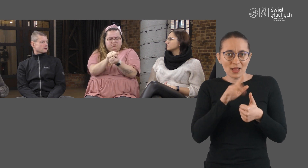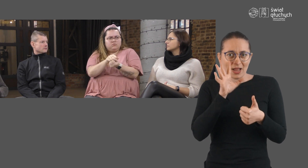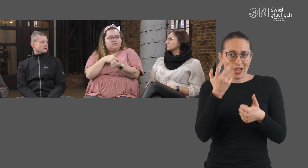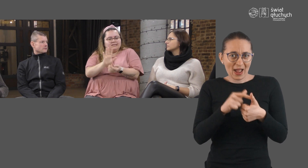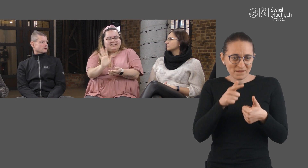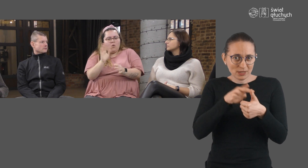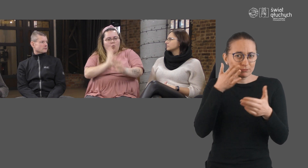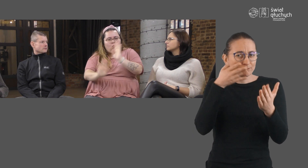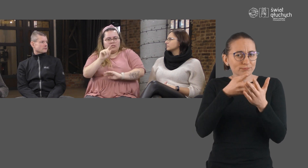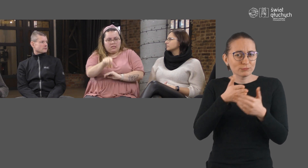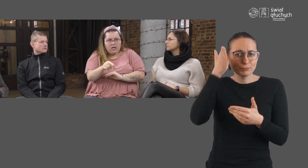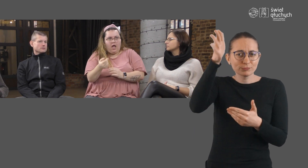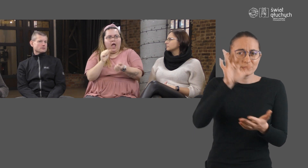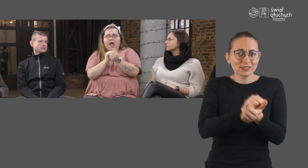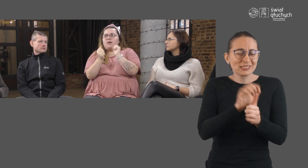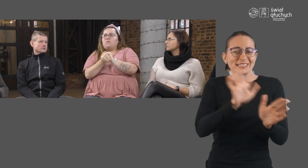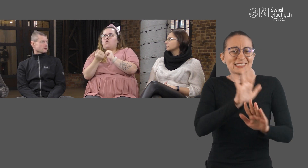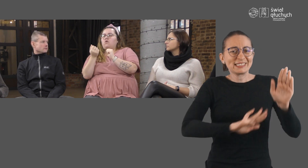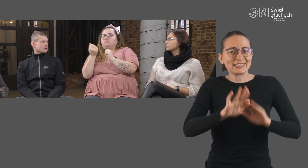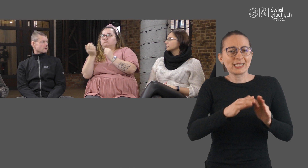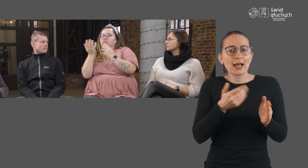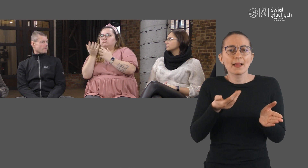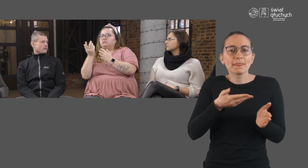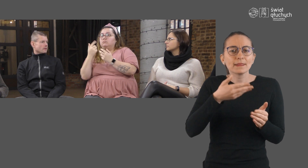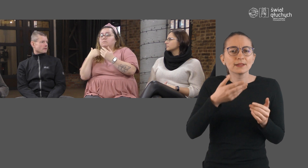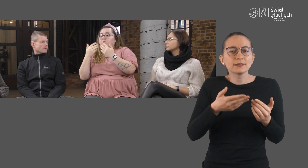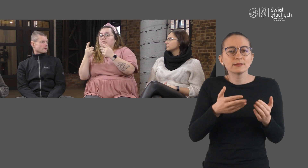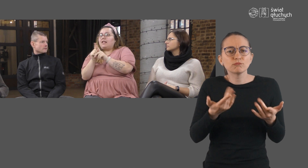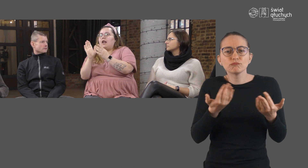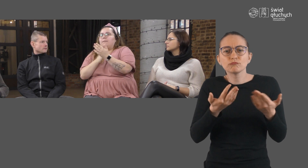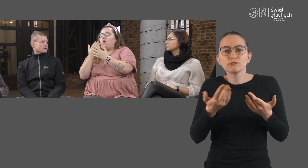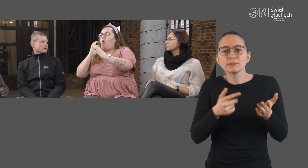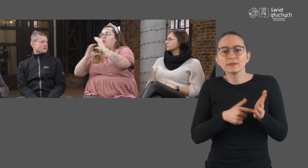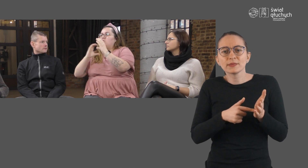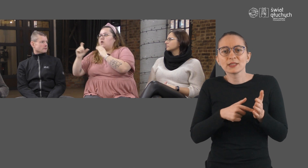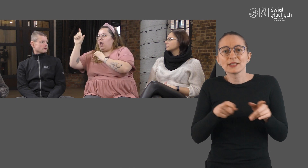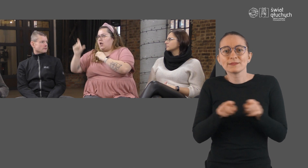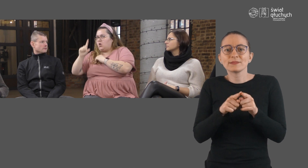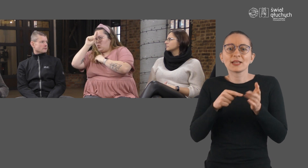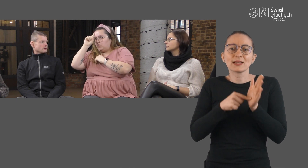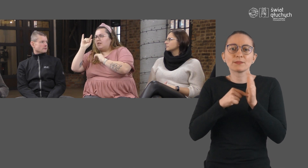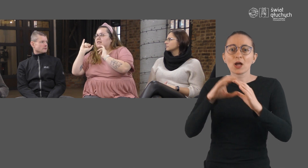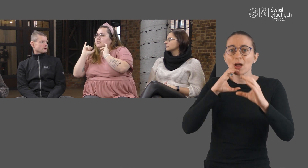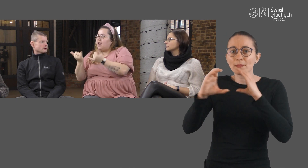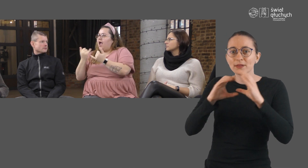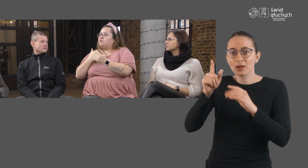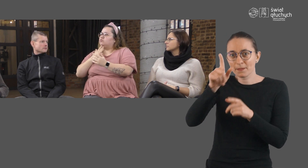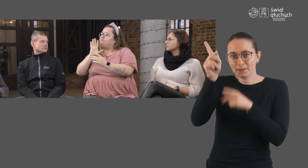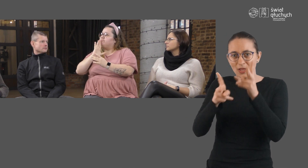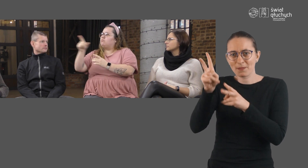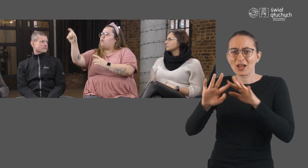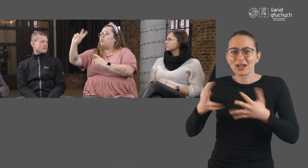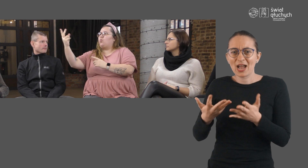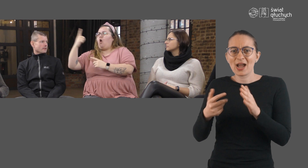widzimy w przyszłości, że będzie jakaś taka negatywna sytuacja, to możemy jej uniknąć. Też na przykład jeżeli komunikujemy się